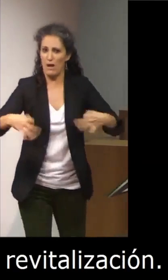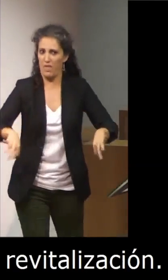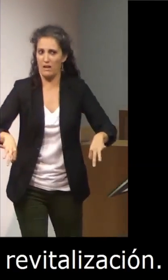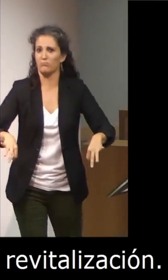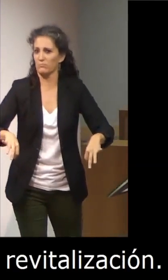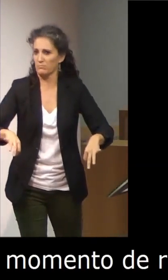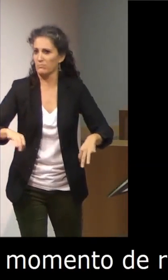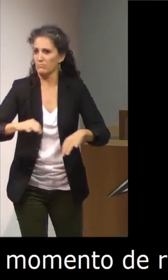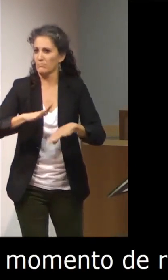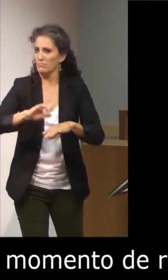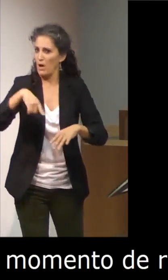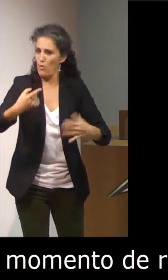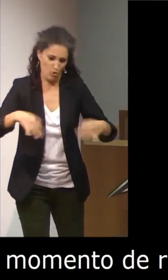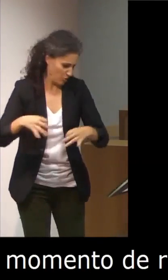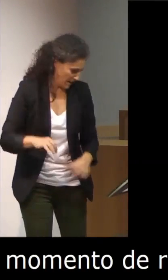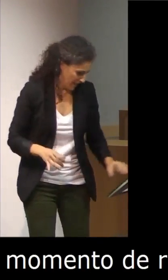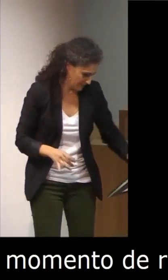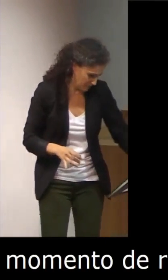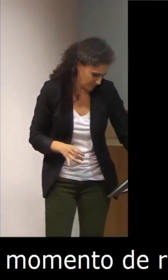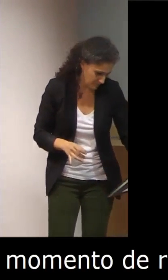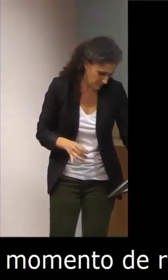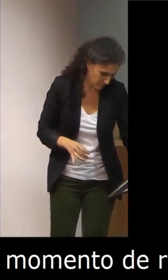redunda positivamente la